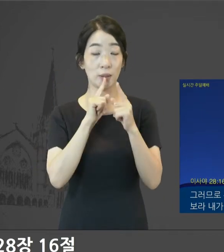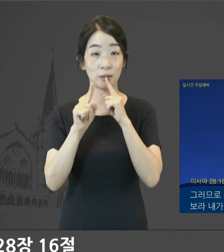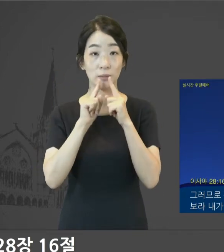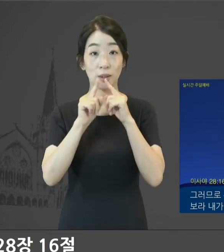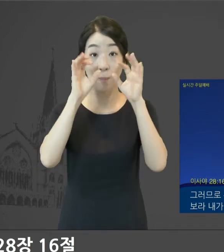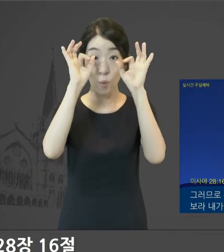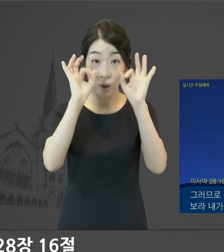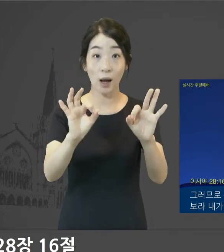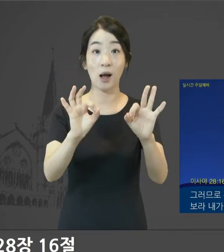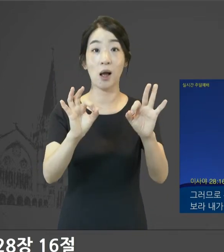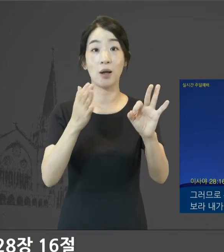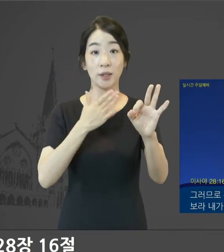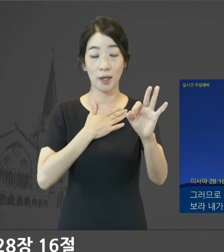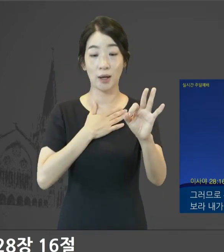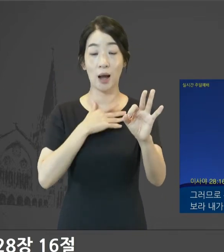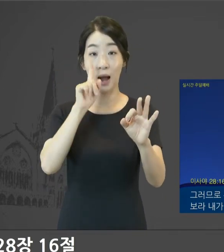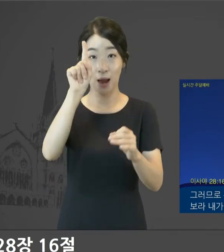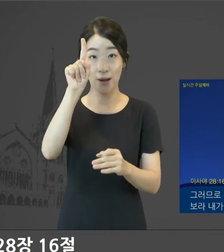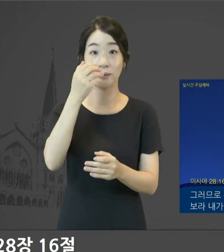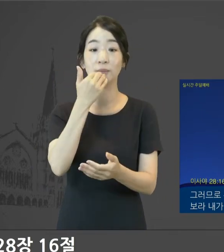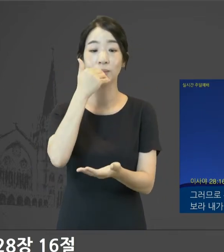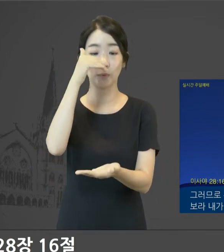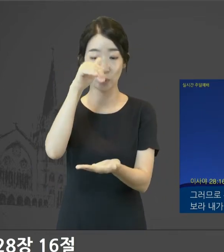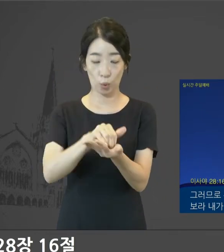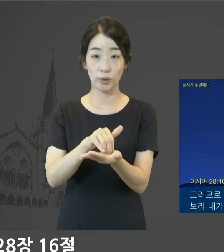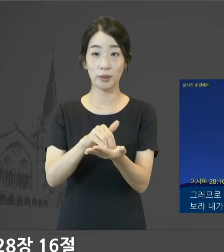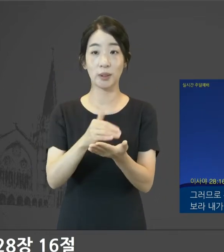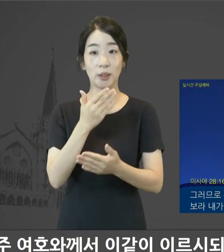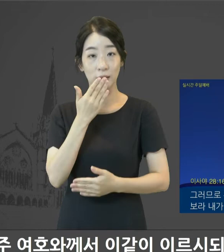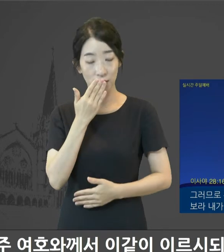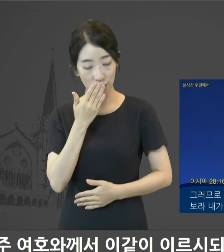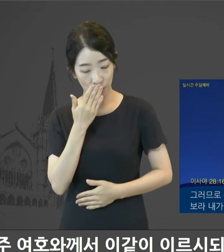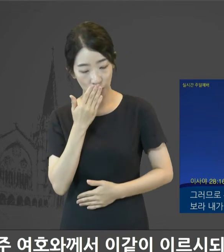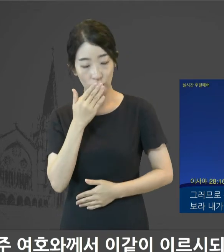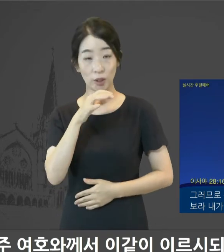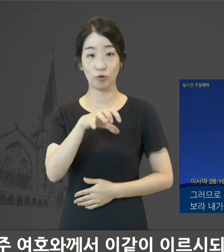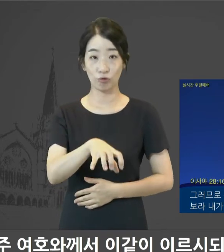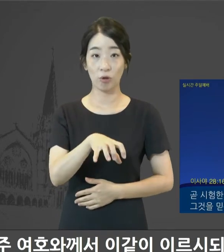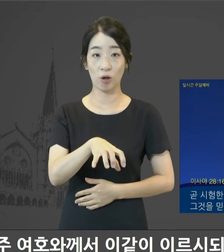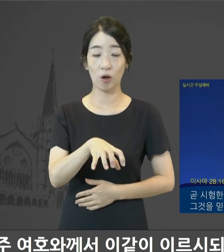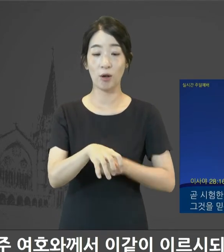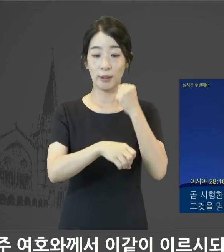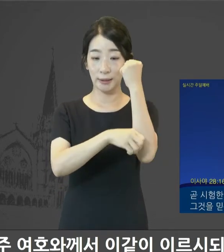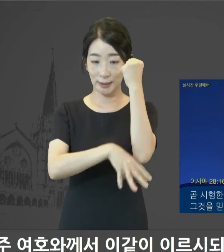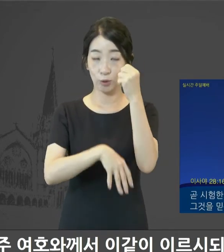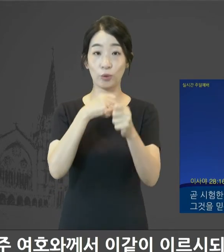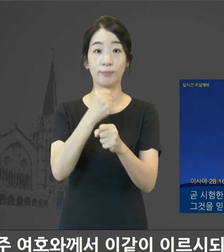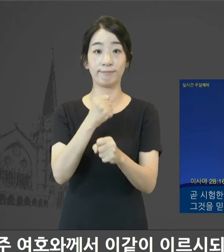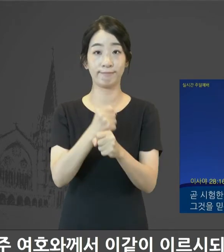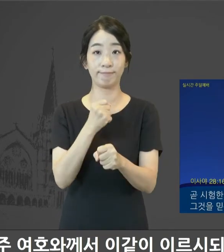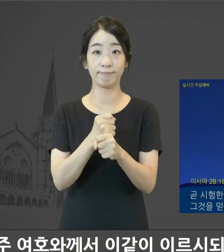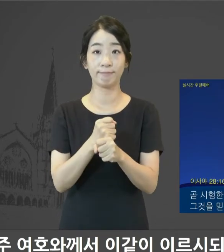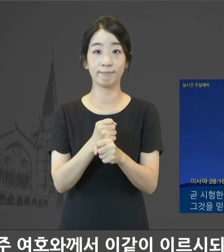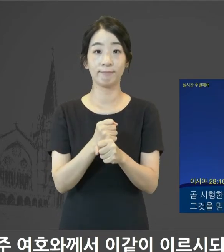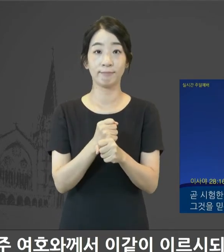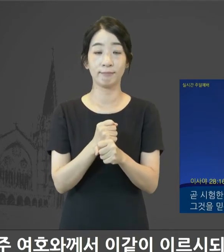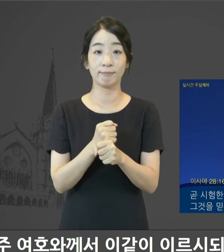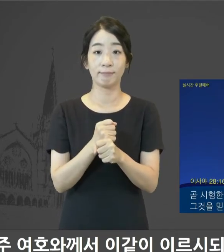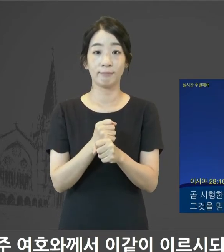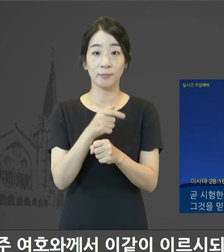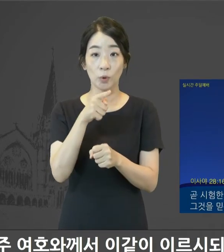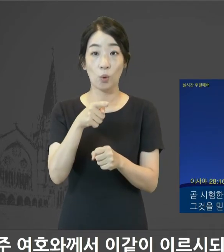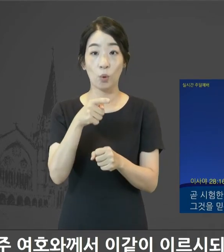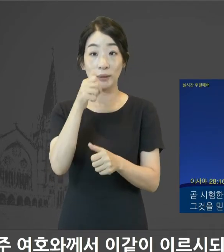보라, 내가 한 돌을 시온에 두어 기초를 삼았노니, 계속, 곧 시험한